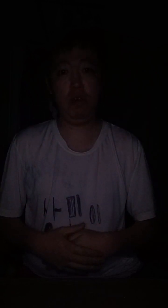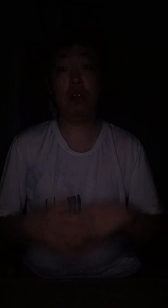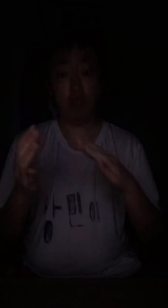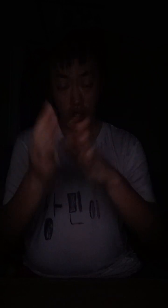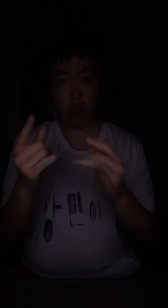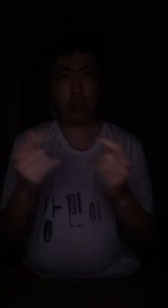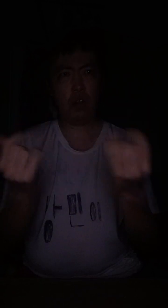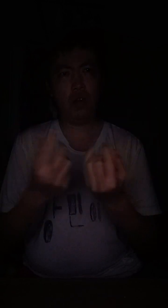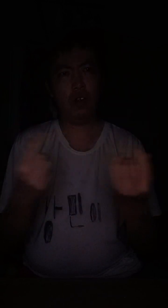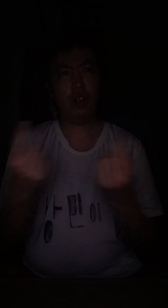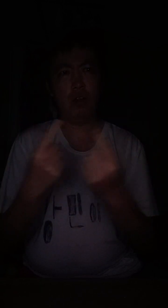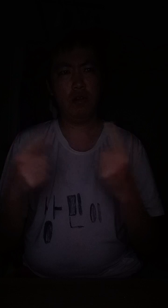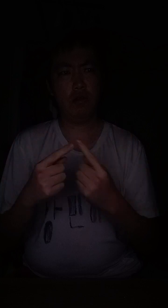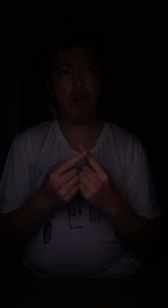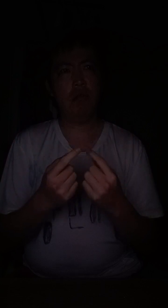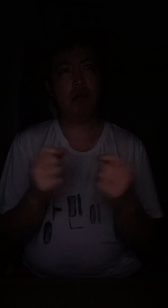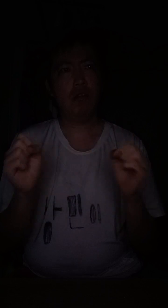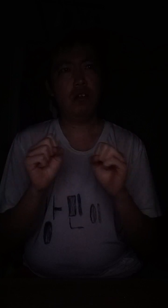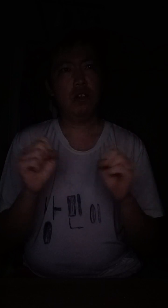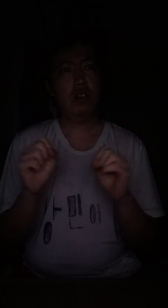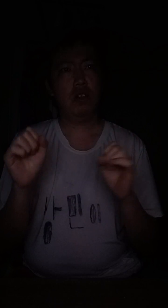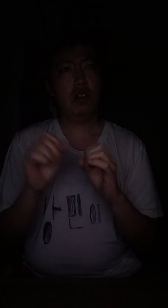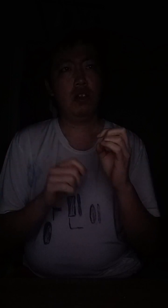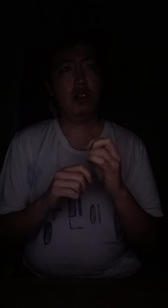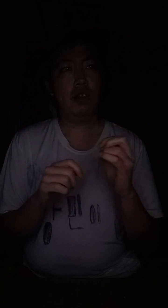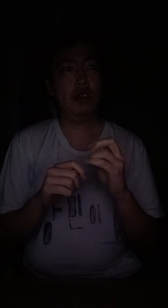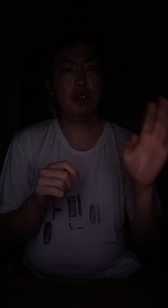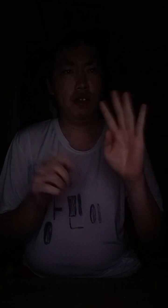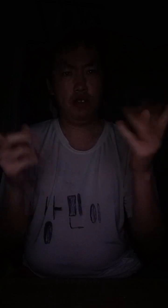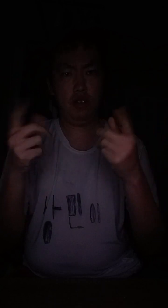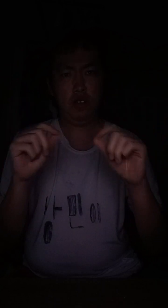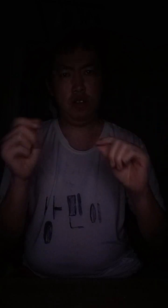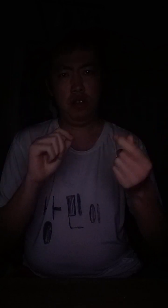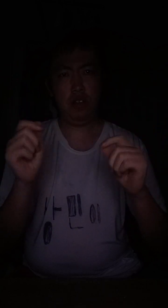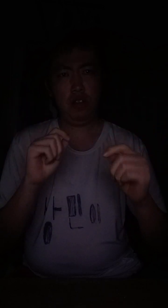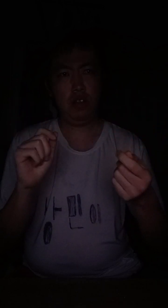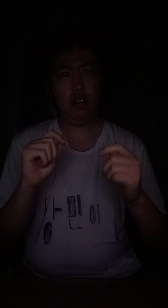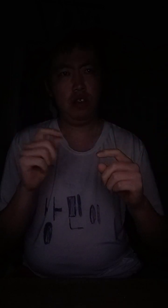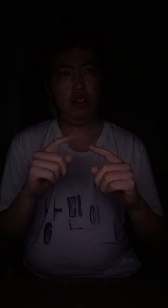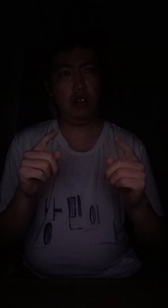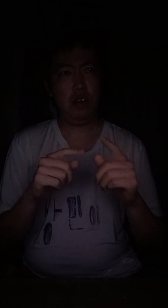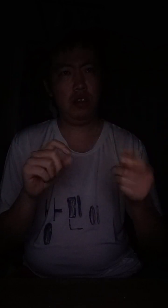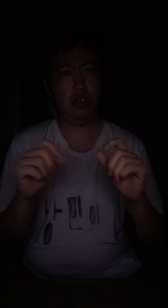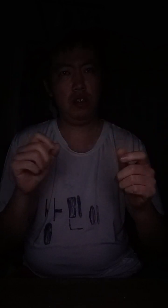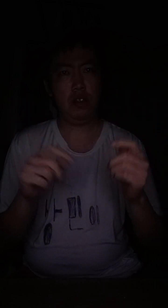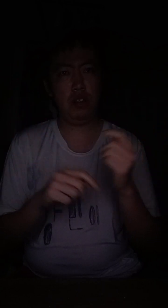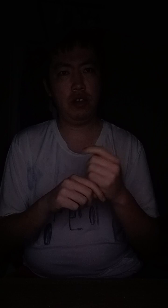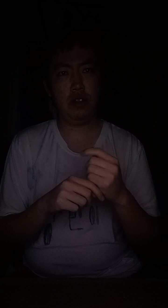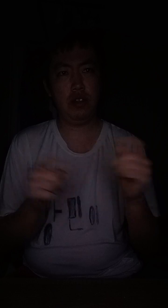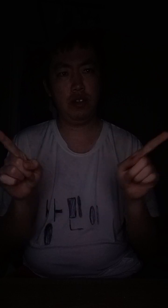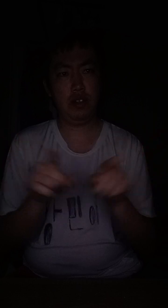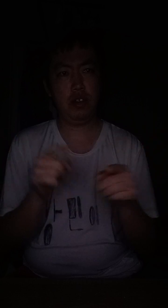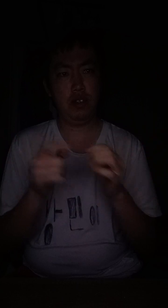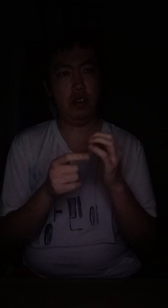여성들에겐 혼자서는 이용할 수 없는 위험한 곳이고 문이 안 잠기는 곳이 있어가지고 여기도 안 잠겨서 그래서 같이 있어달라고 말한